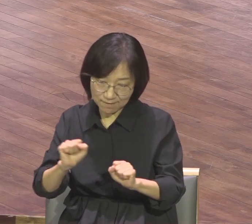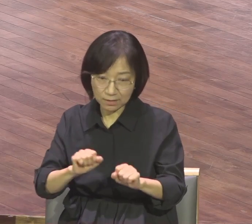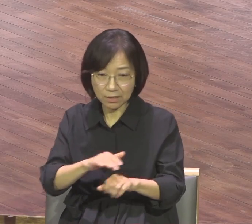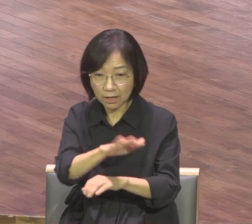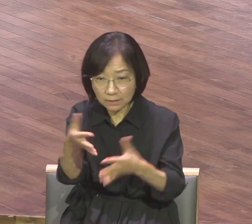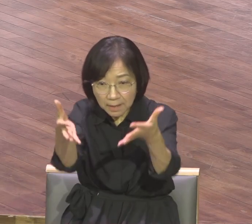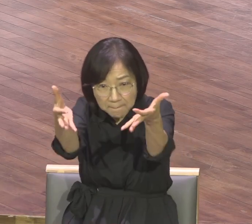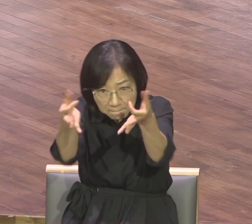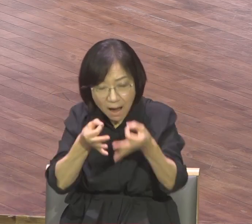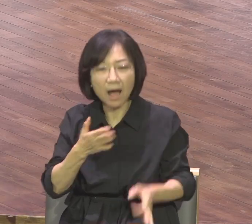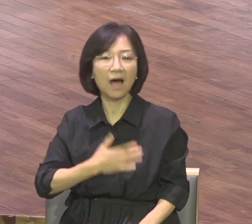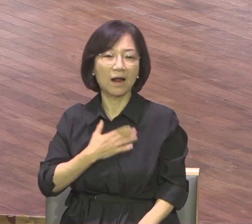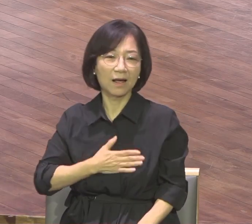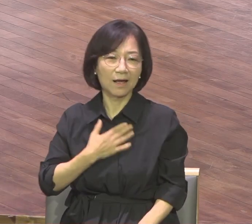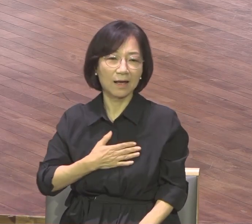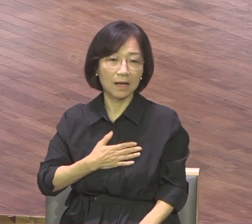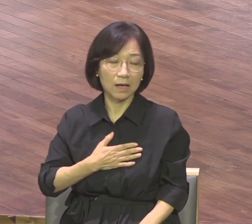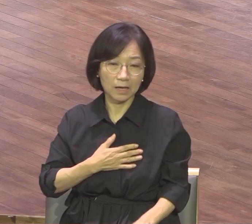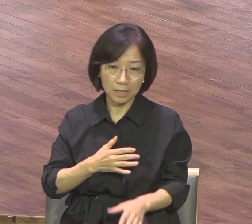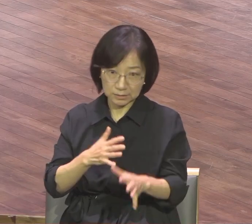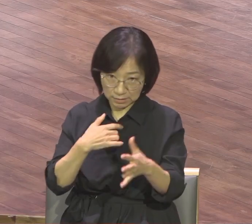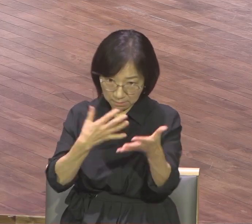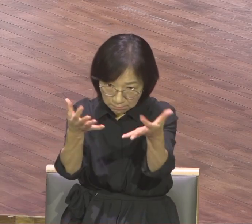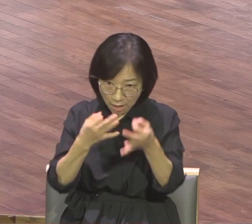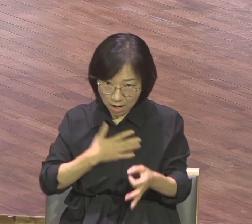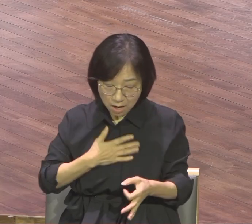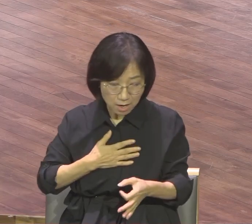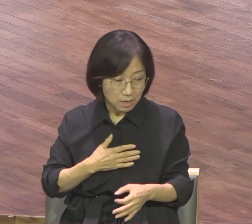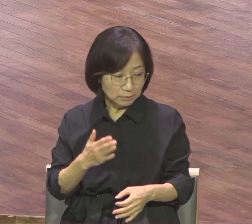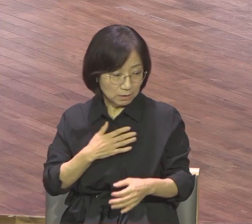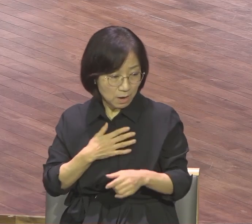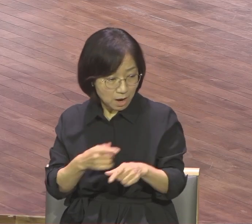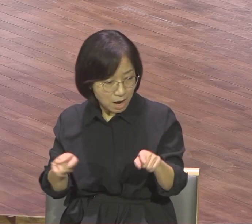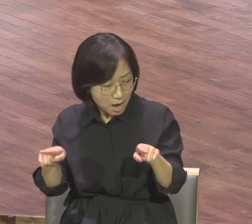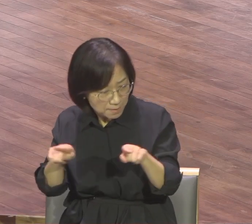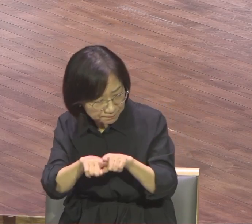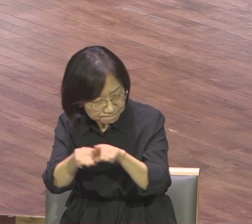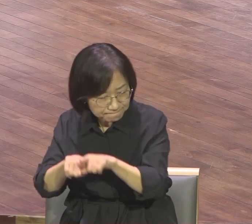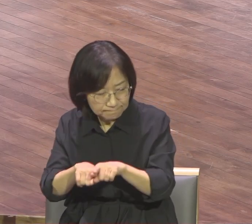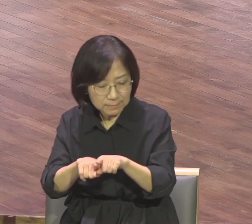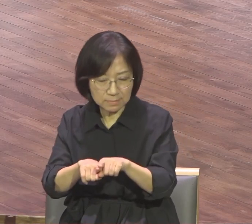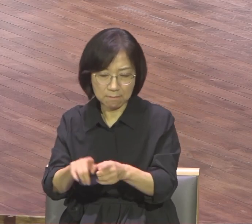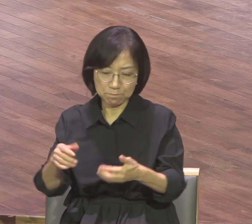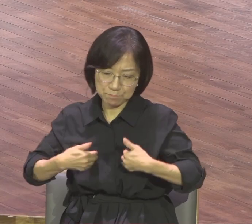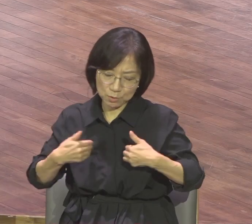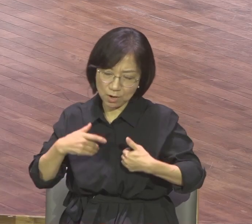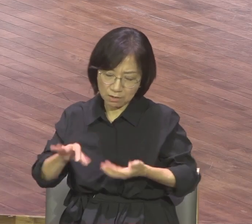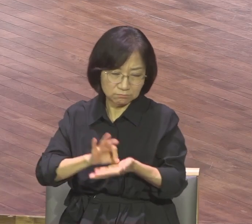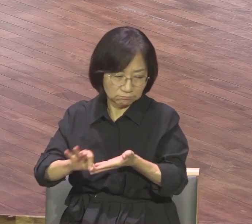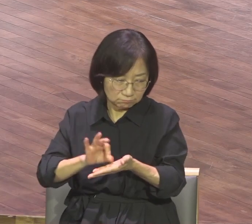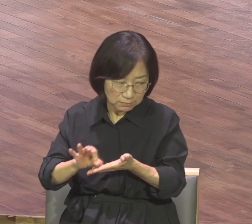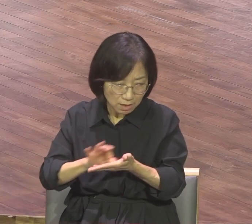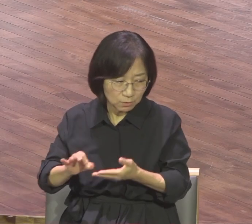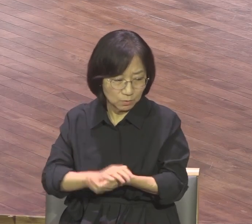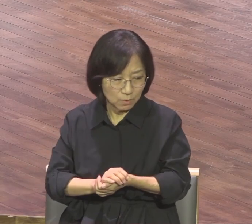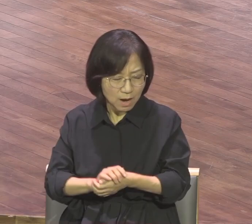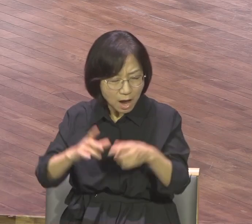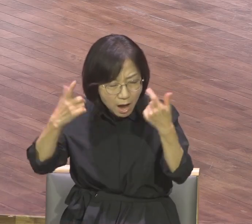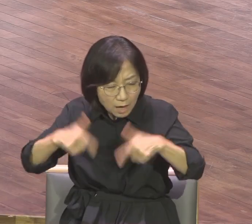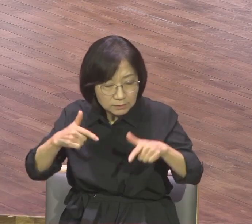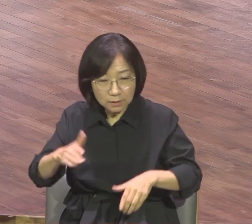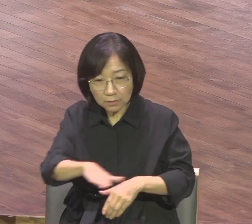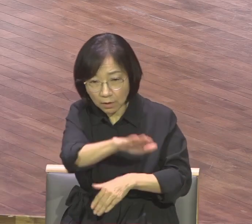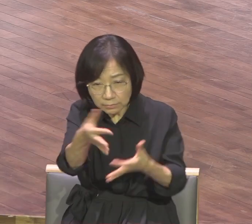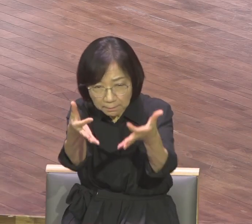여러분이 안바와 같이 이 손으로 나와 내 동행들이 서는 것을 충당하여 범사에 여러분에게